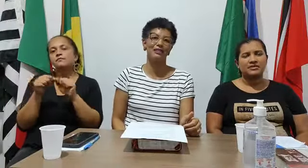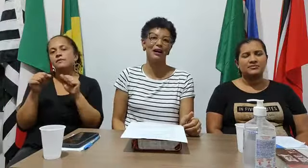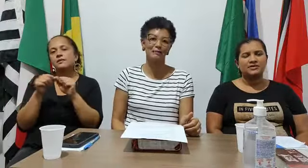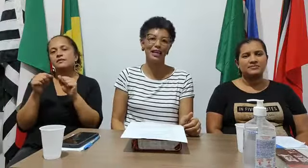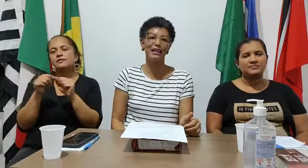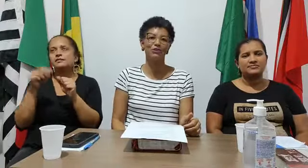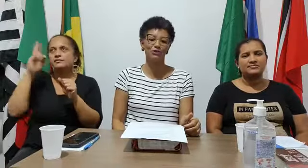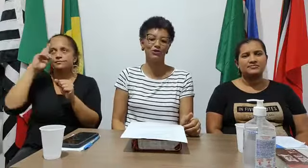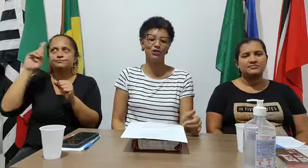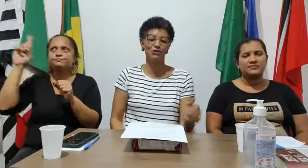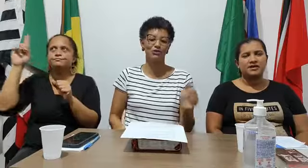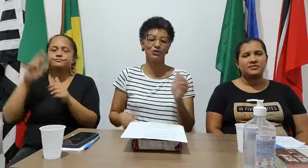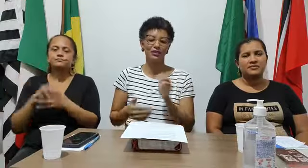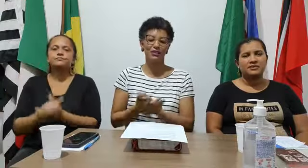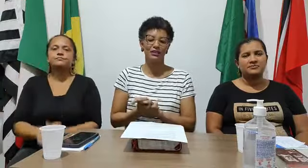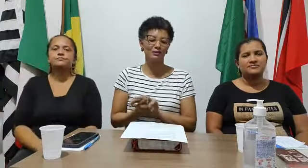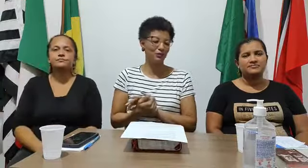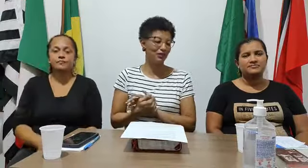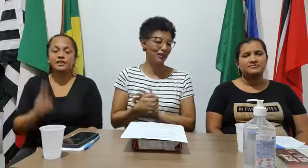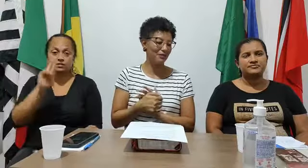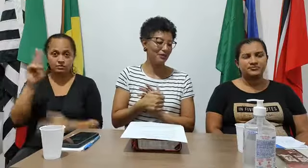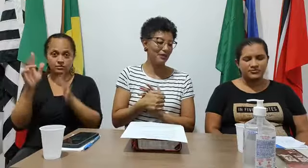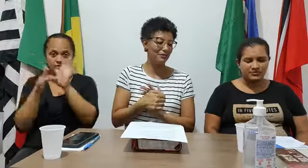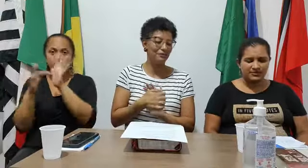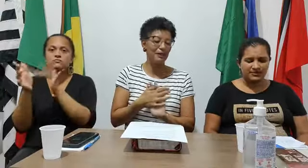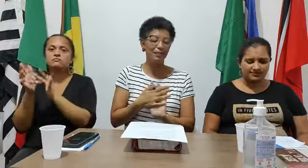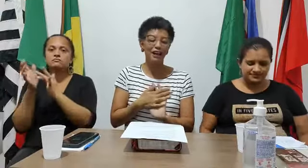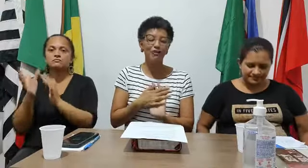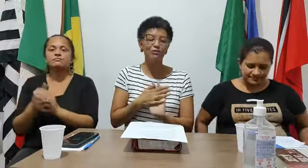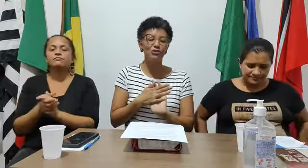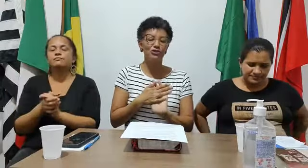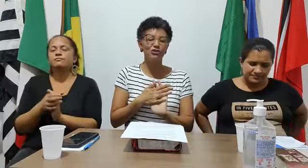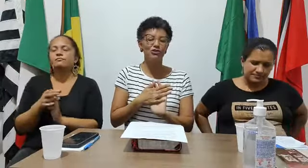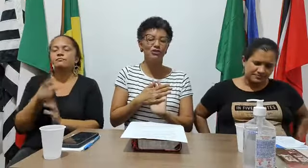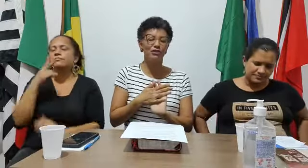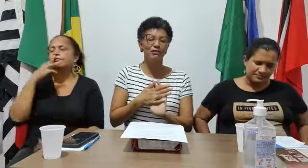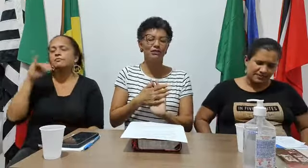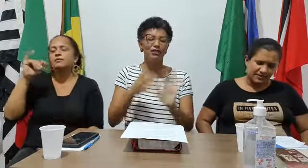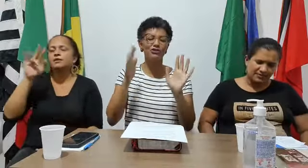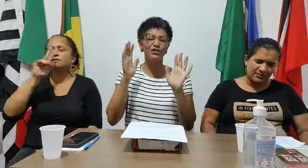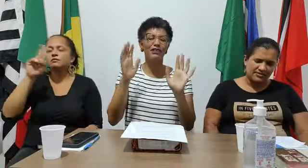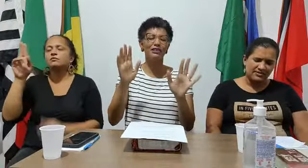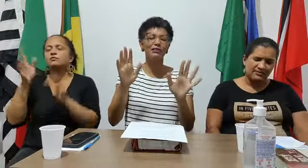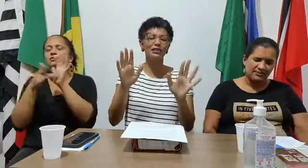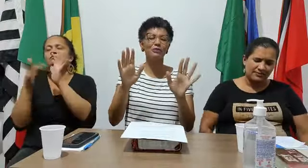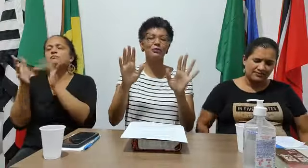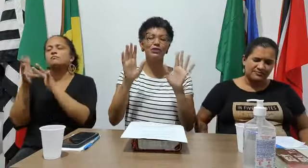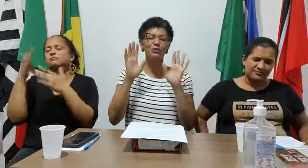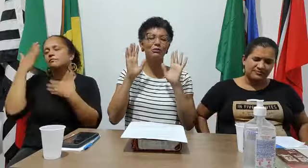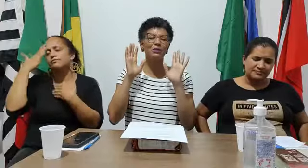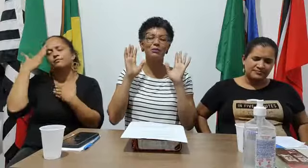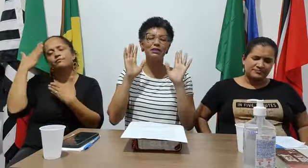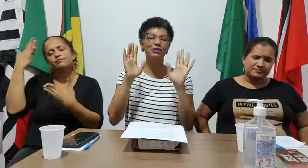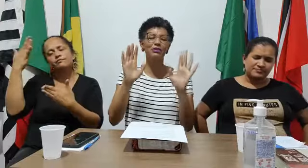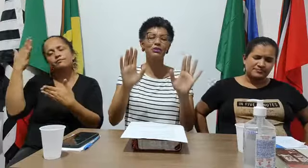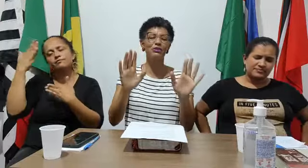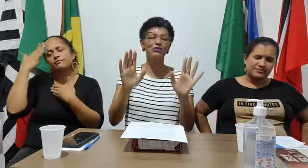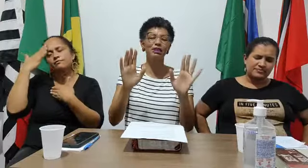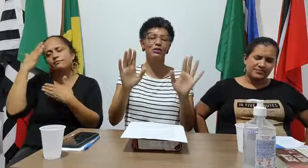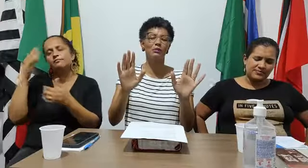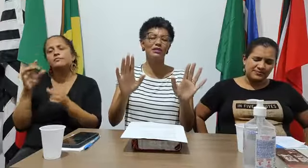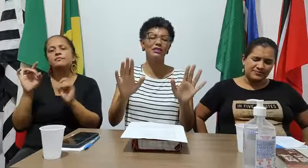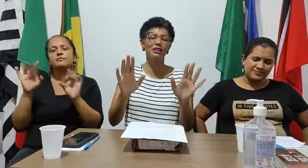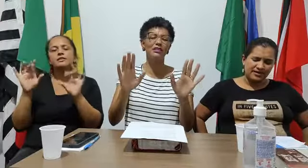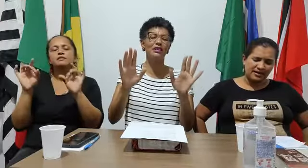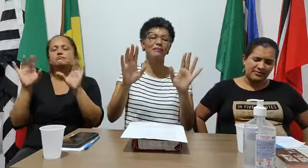vida. Amém? Em nome de Jesus. Então vamos orar, Fabi? Pai, em nome de Jesus, nós te agradecemos por este momento precioso